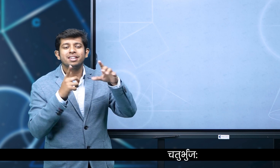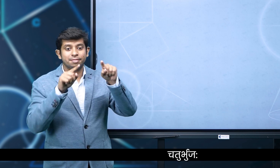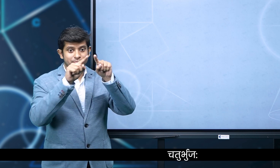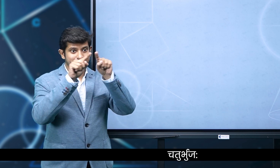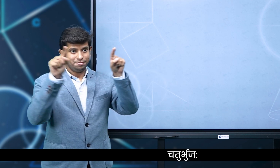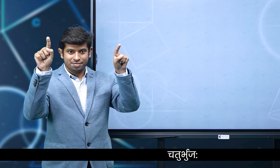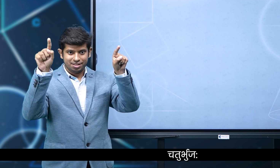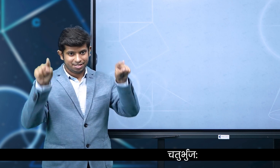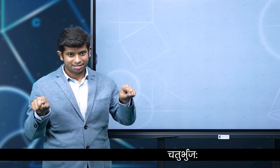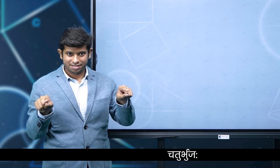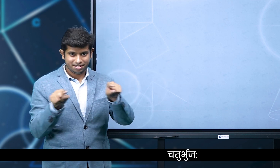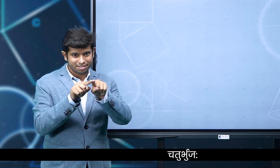चतुर्भुज.